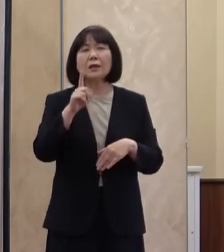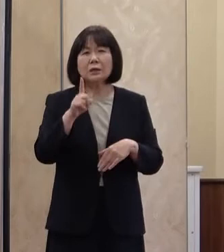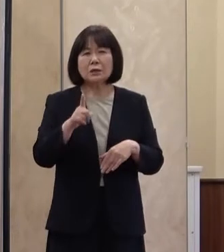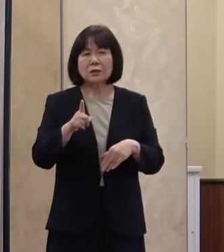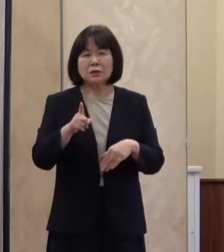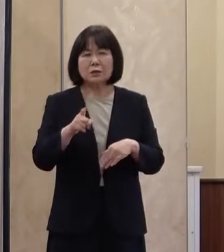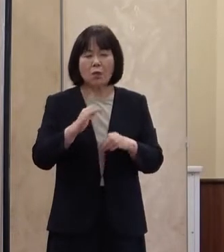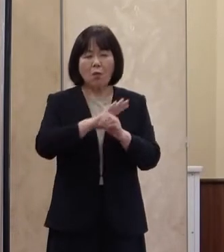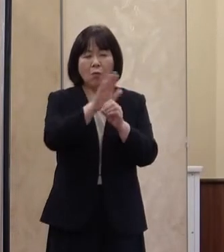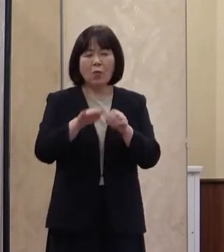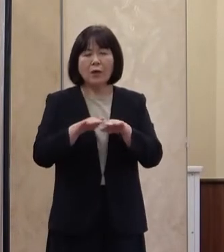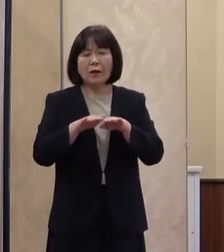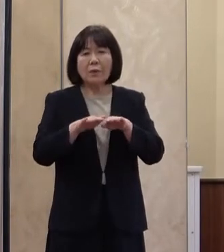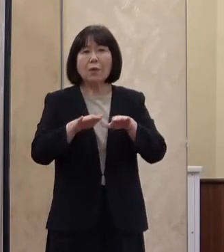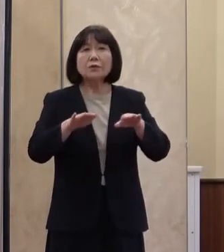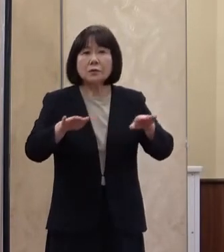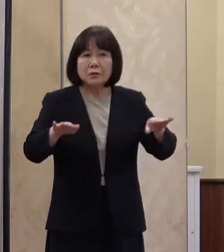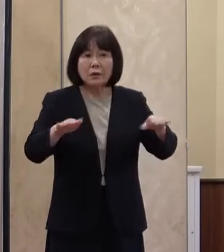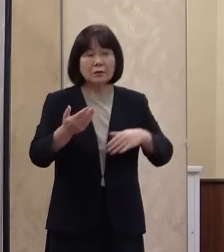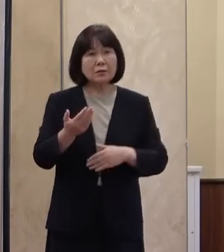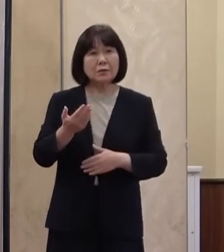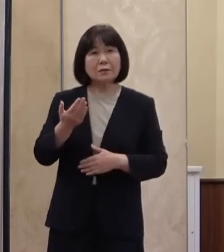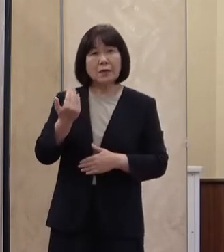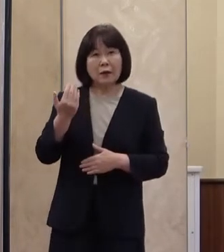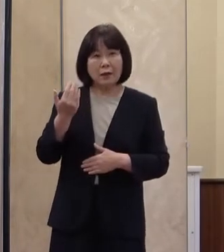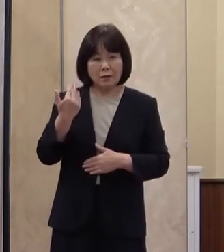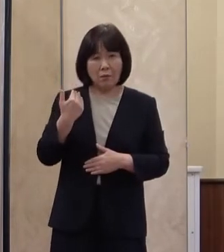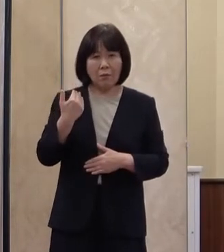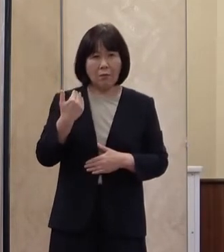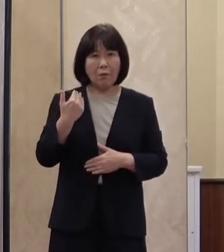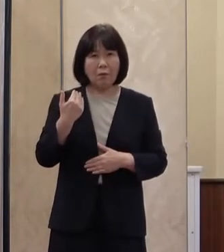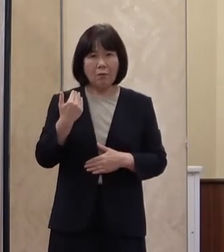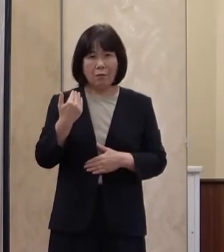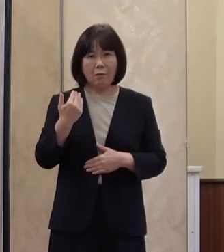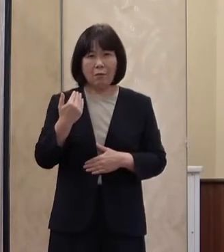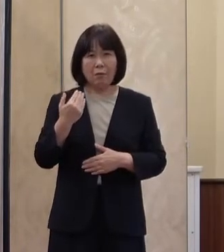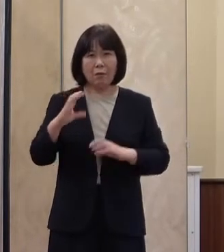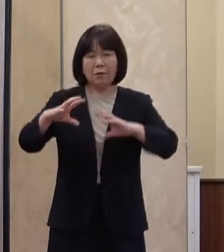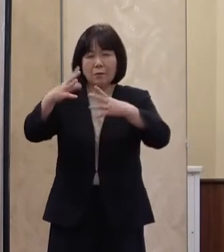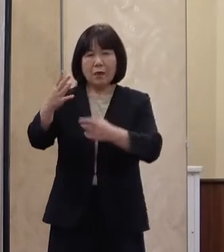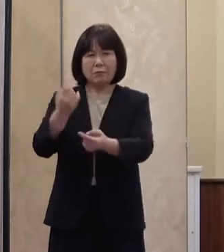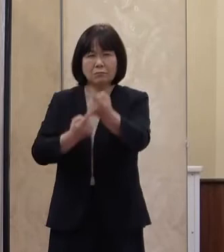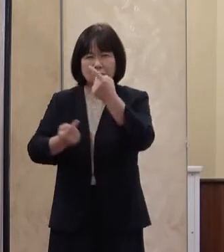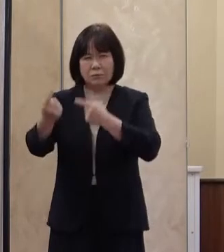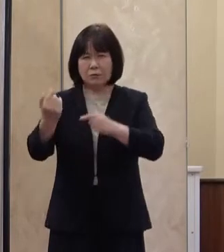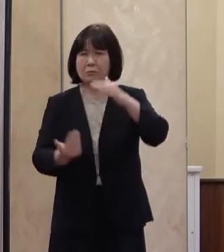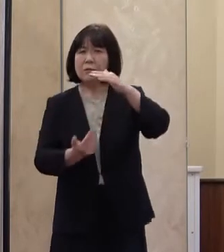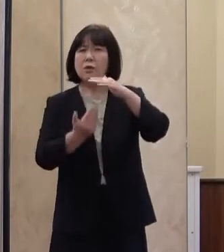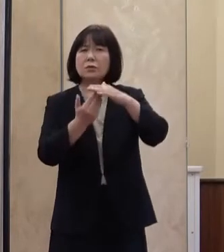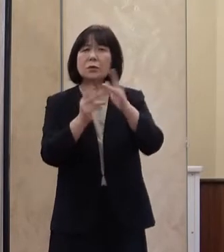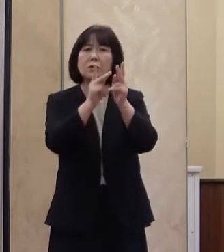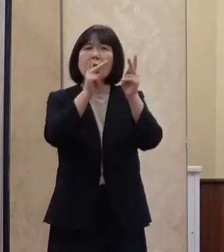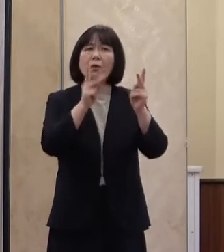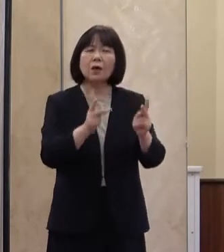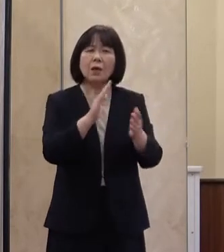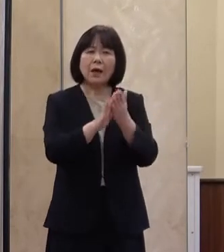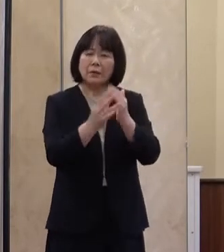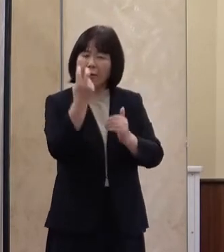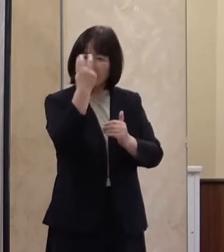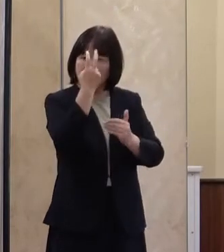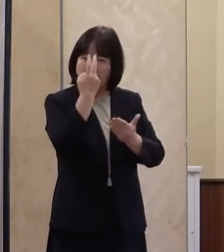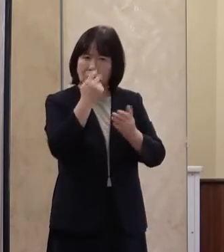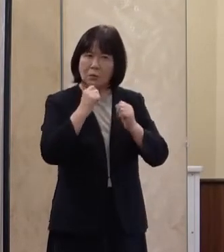着いている中で、その前回 そのピークの時に見えた課題とか、そういうのを検証されたりと